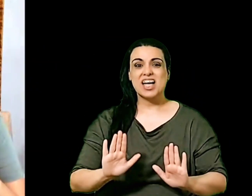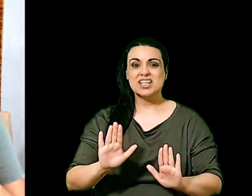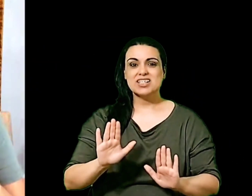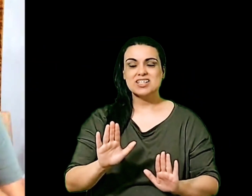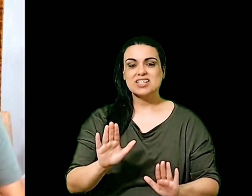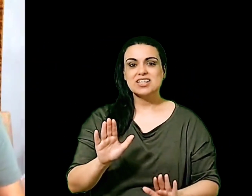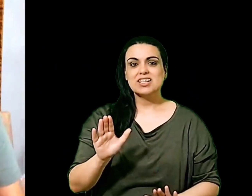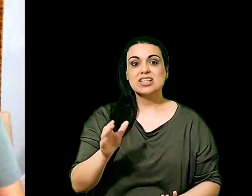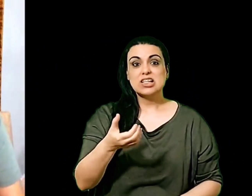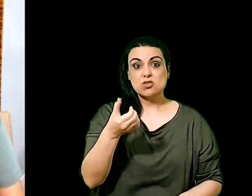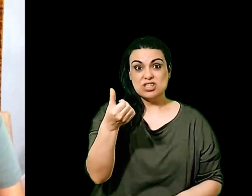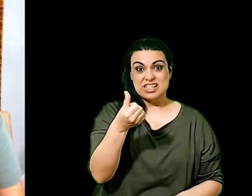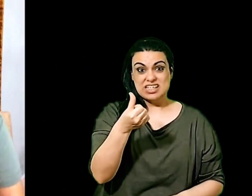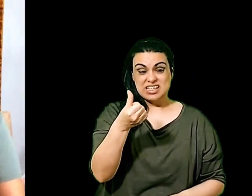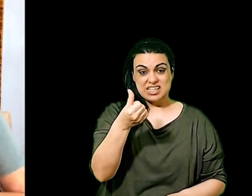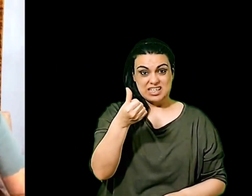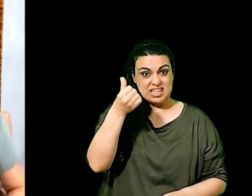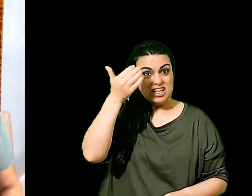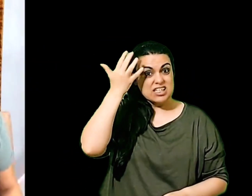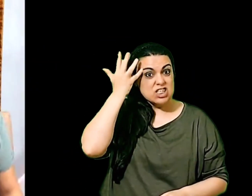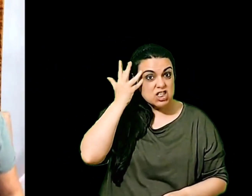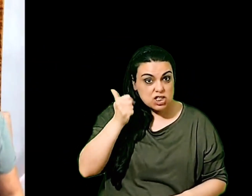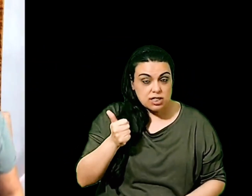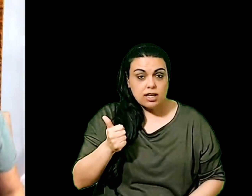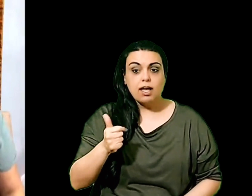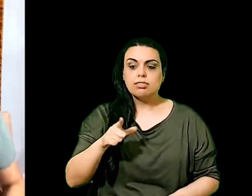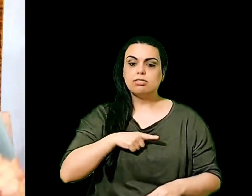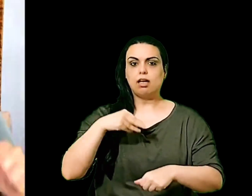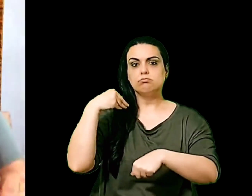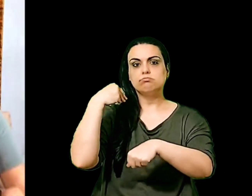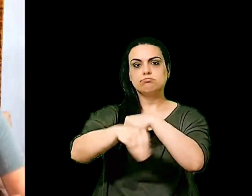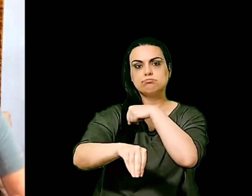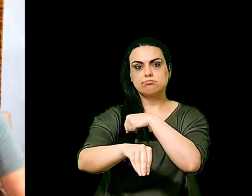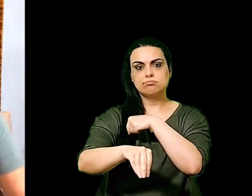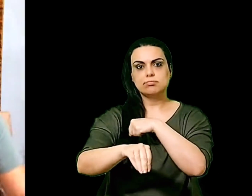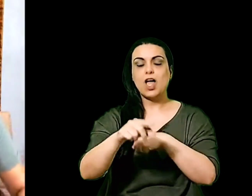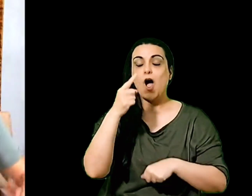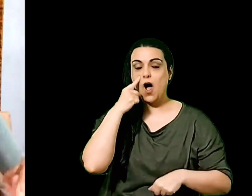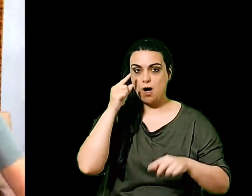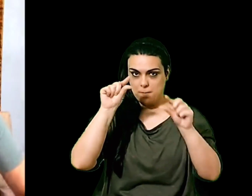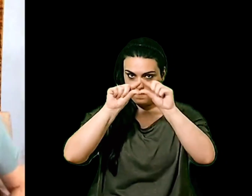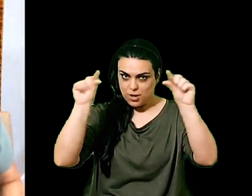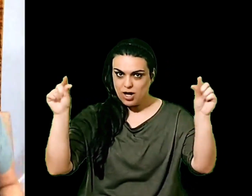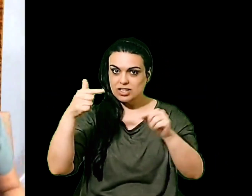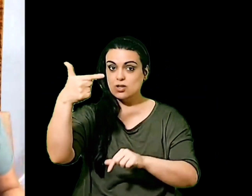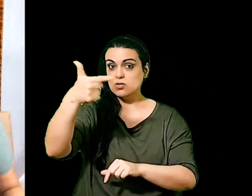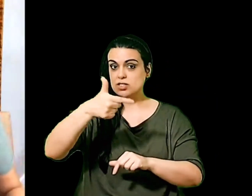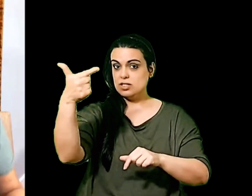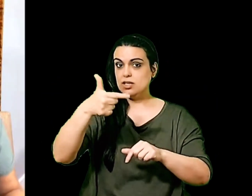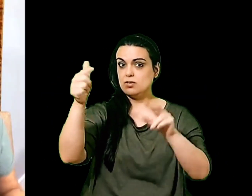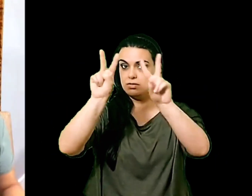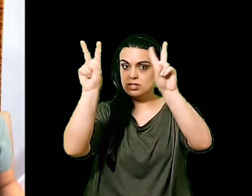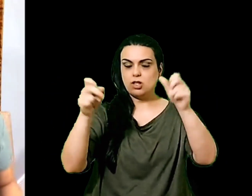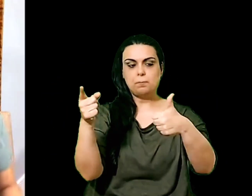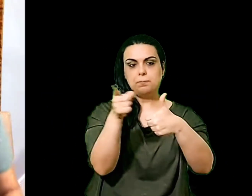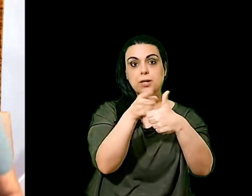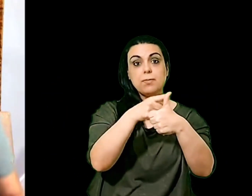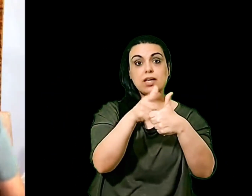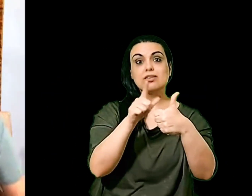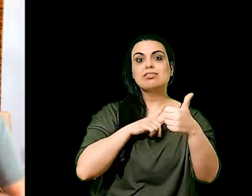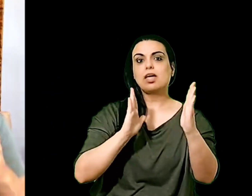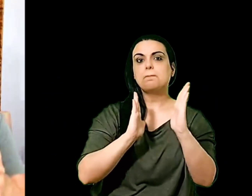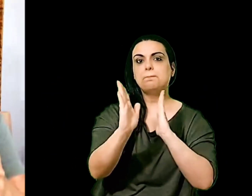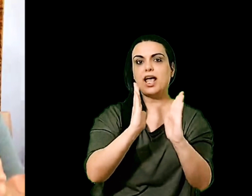que no sexto dia vem uma instrução. E antes de entrar nessa instrução, coloca aí o segundo ponto para quem já discerniu